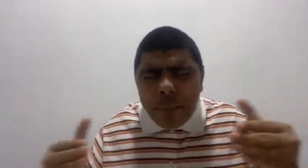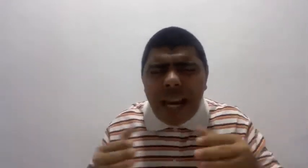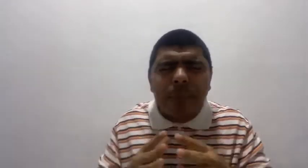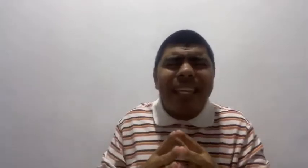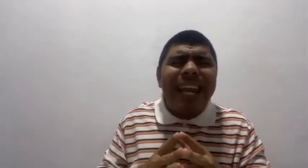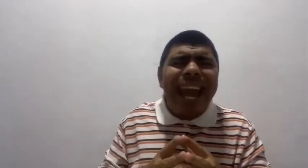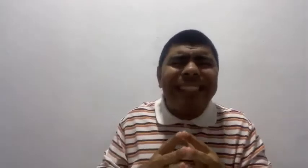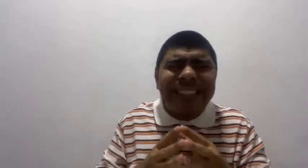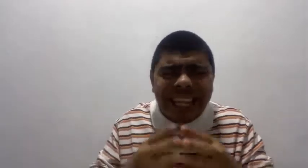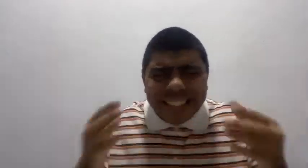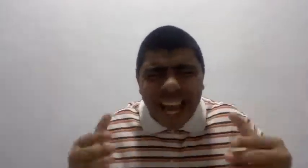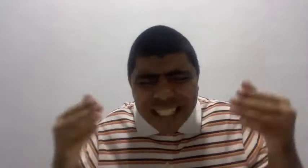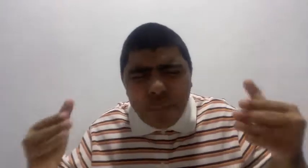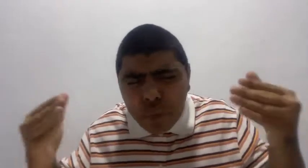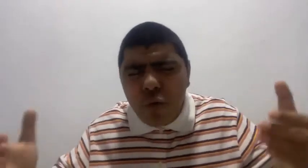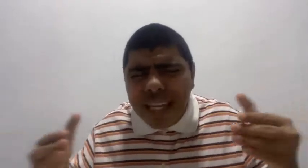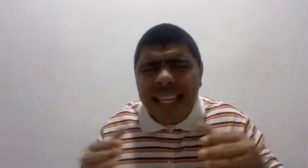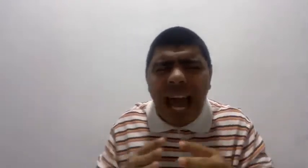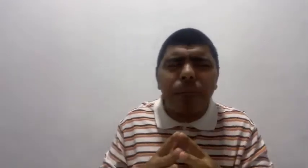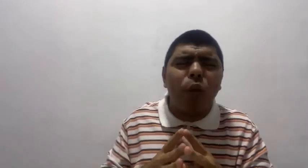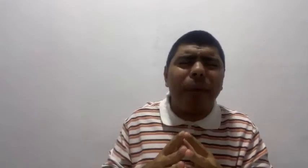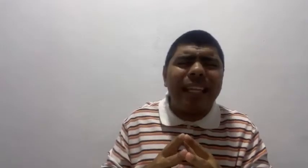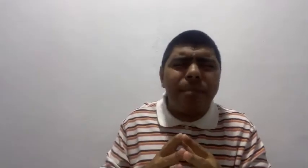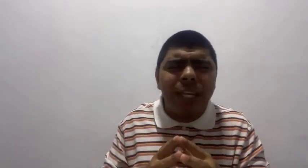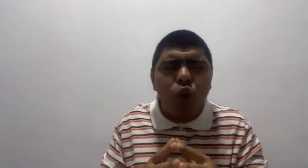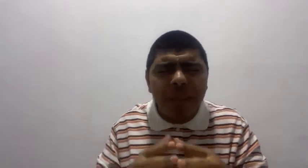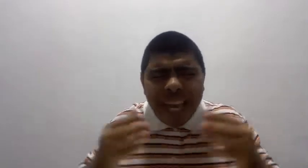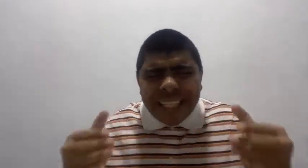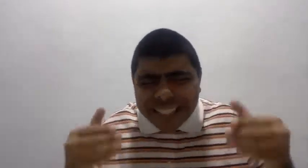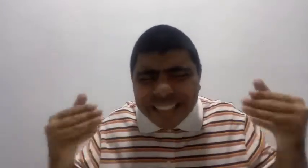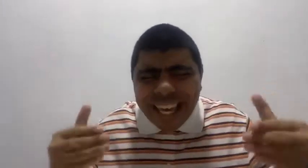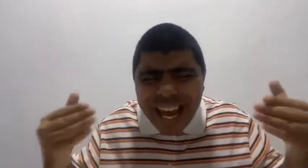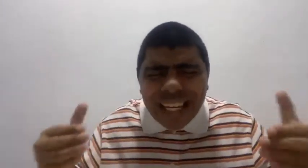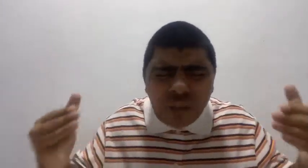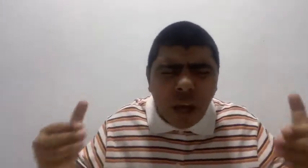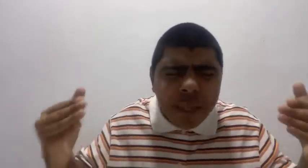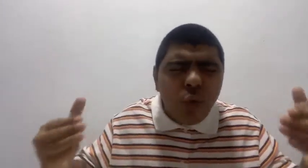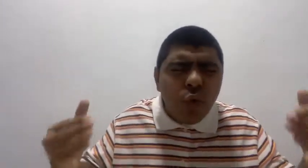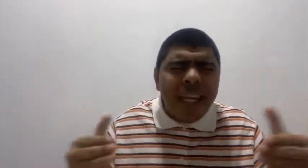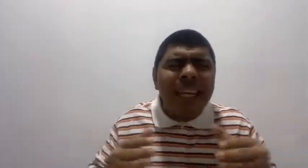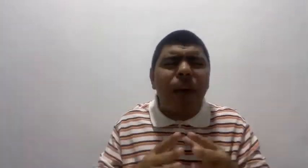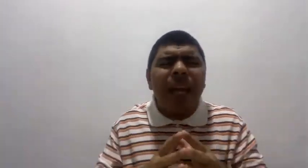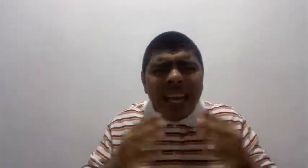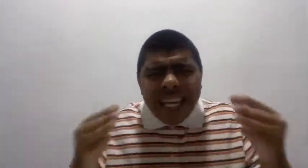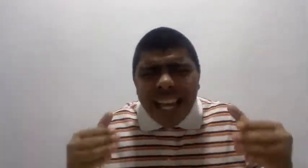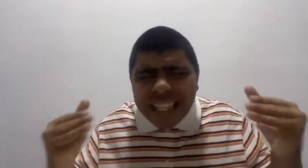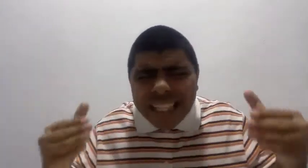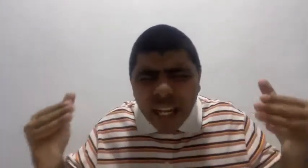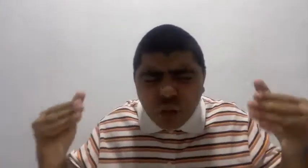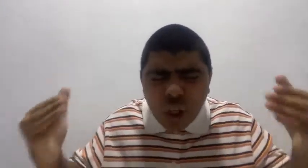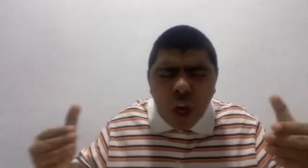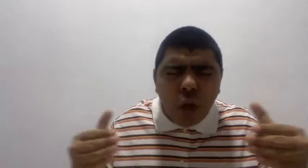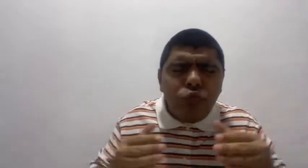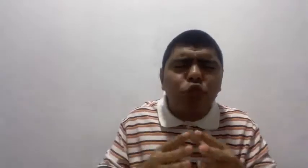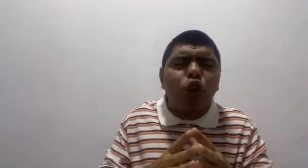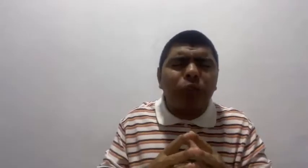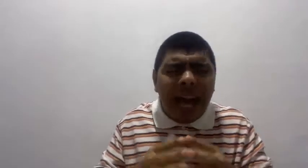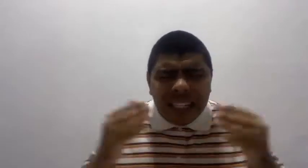palabra hiriente salga por mis labios, Padre mío. Que sea la sabiduría y la dirección total de